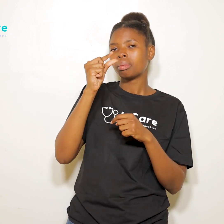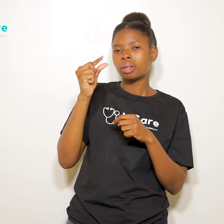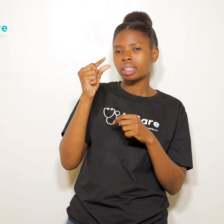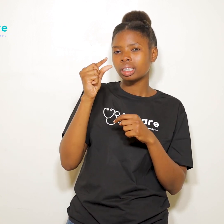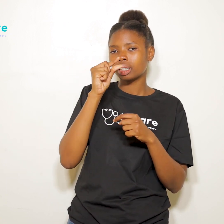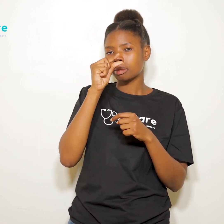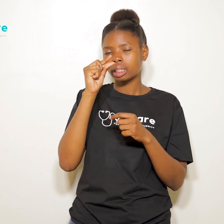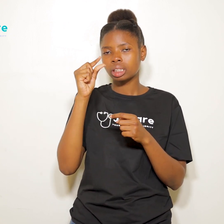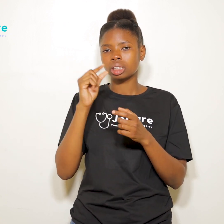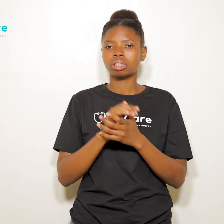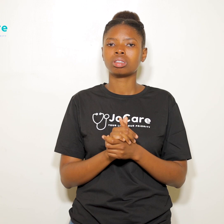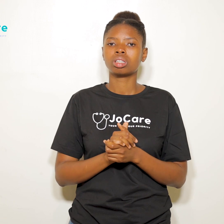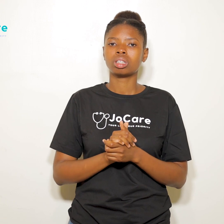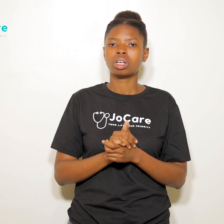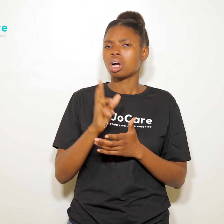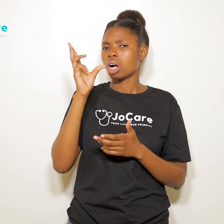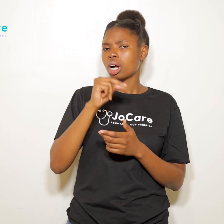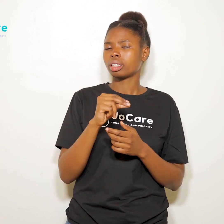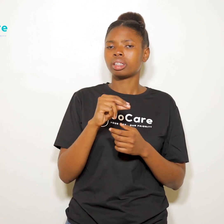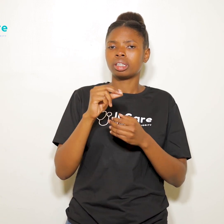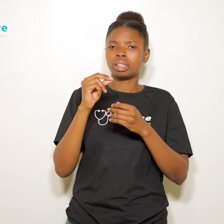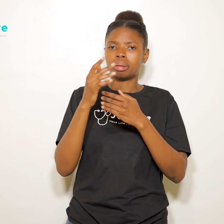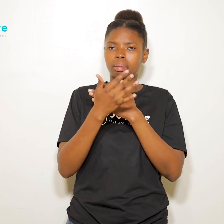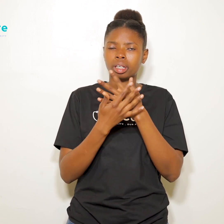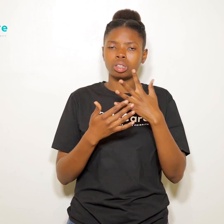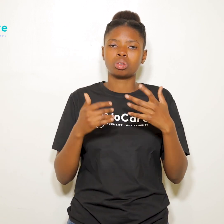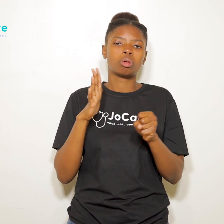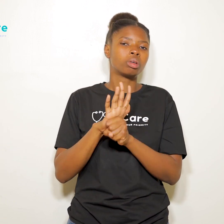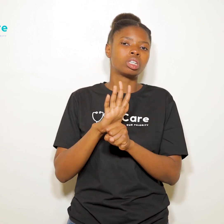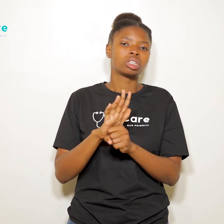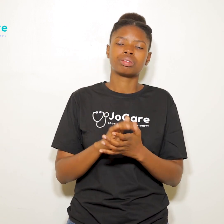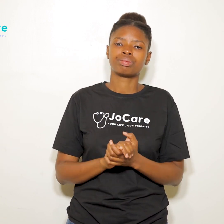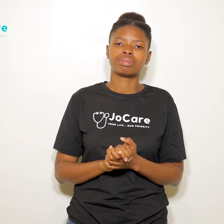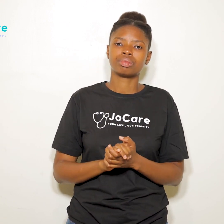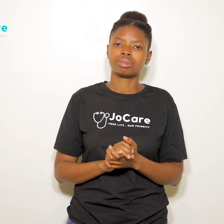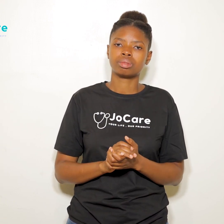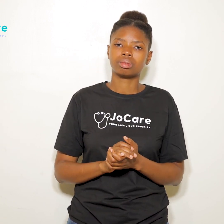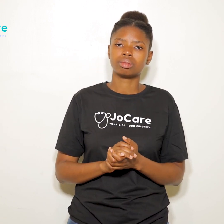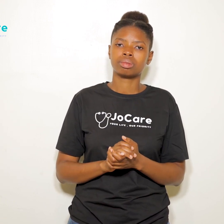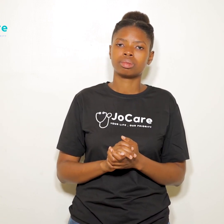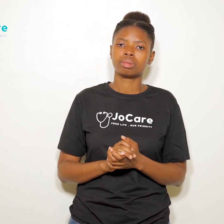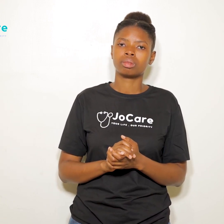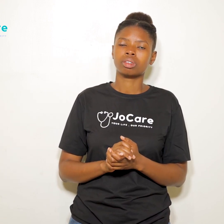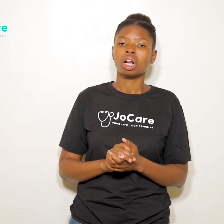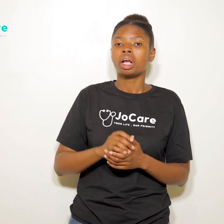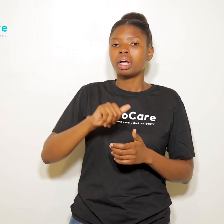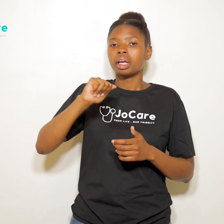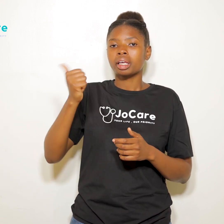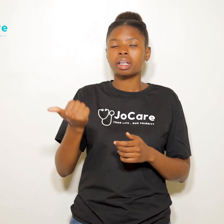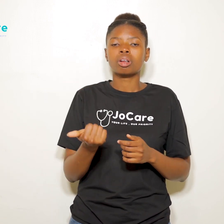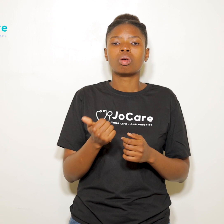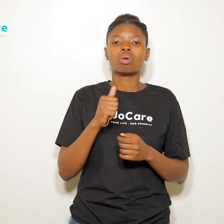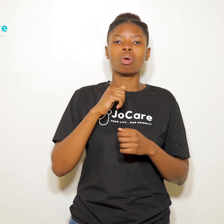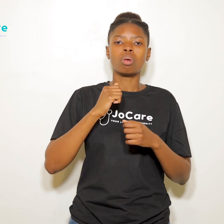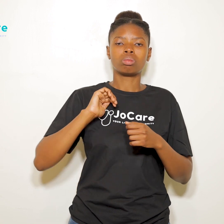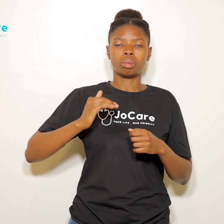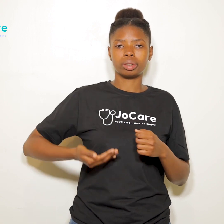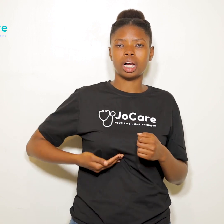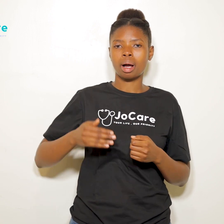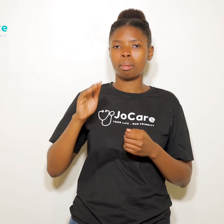atari amaraso atukura cyane. Ikindi ni uko abadamu benshi ikintu bahurizaho